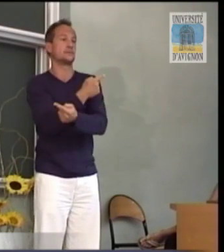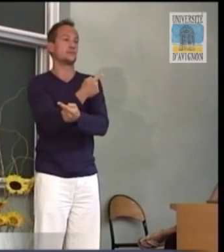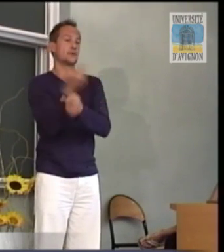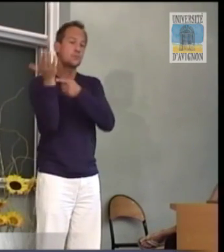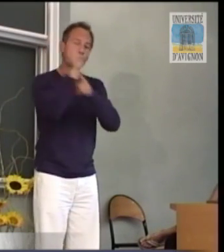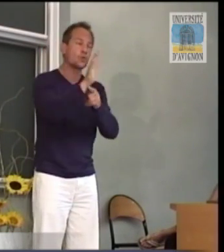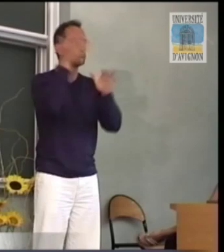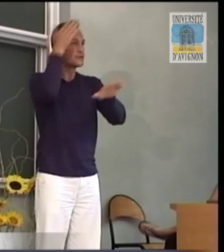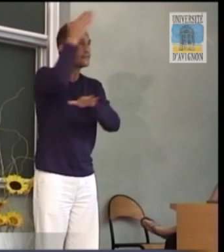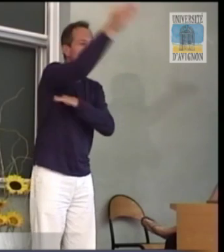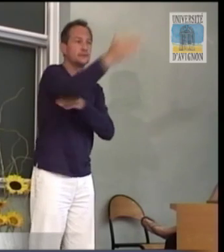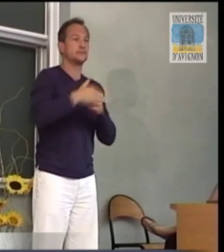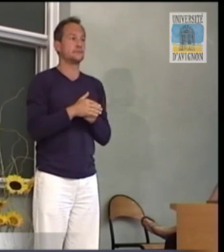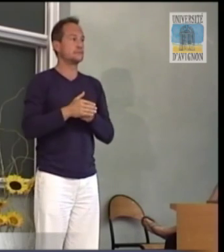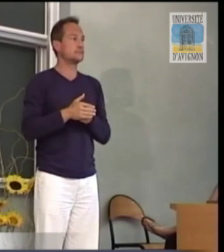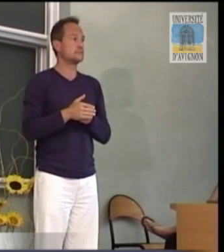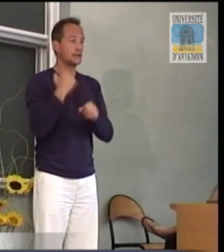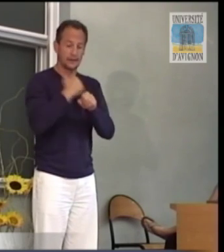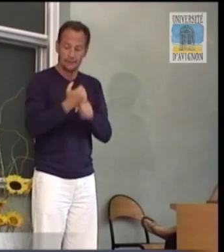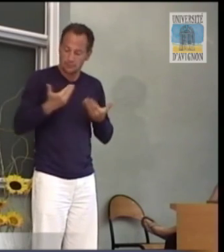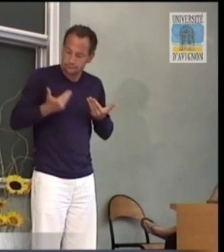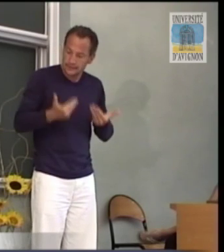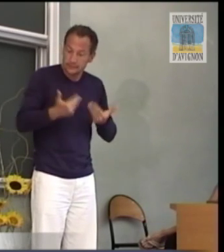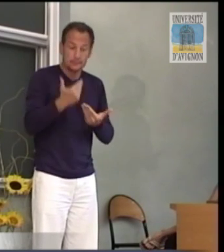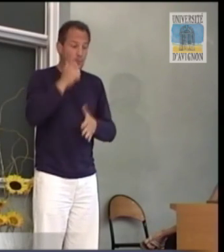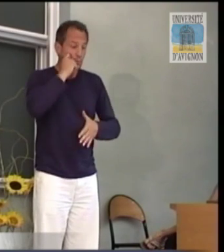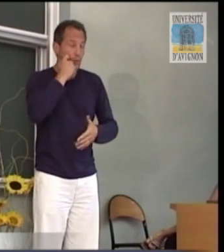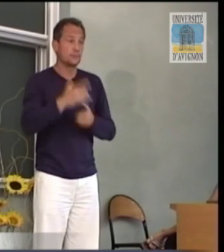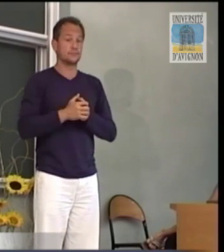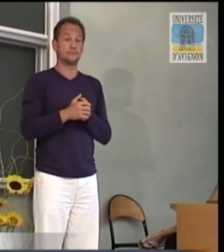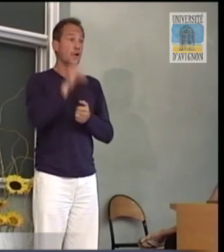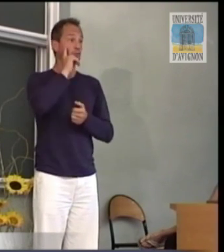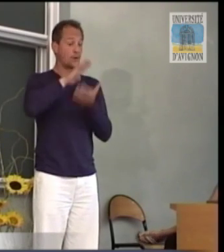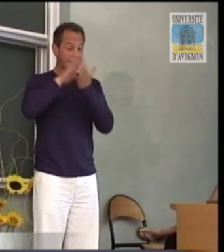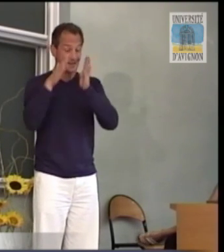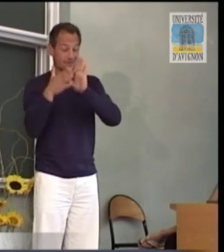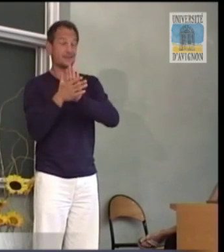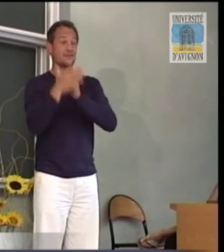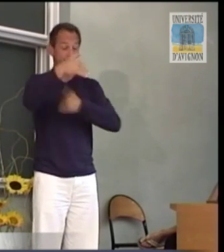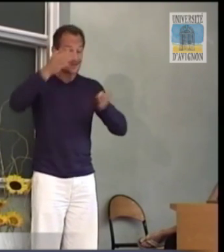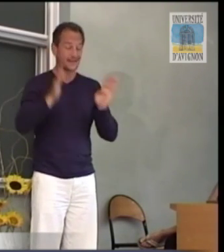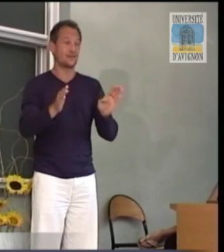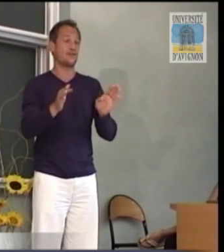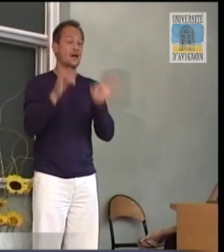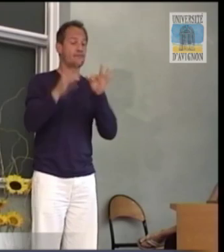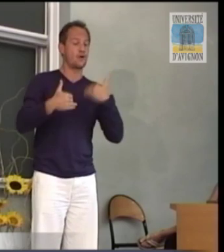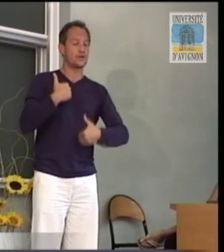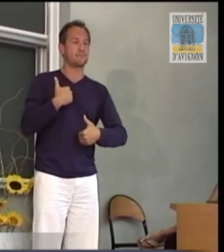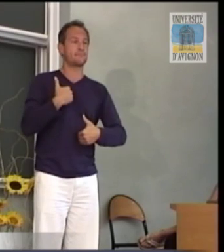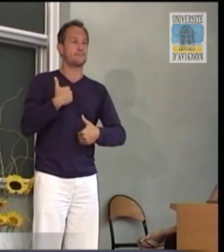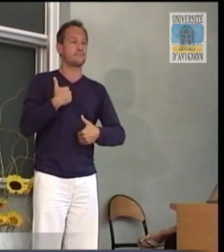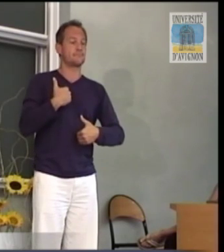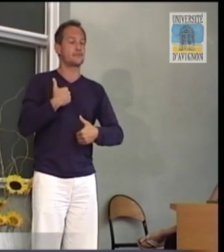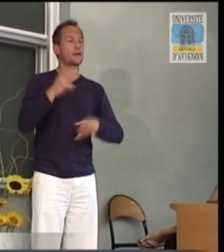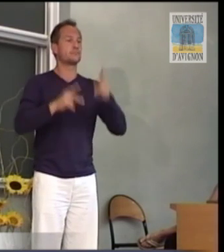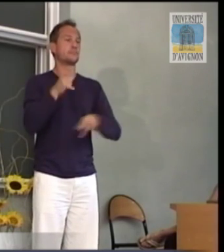aussi, c'est important parce que peut-être aussi le secteur associatif dans le champ du handicap a parfois été maladroit dans sa grande